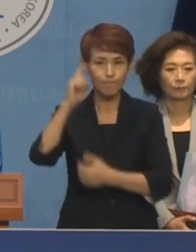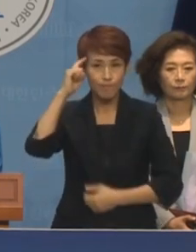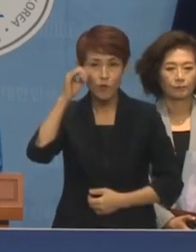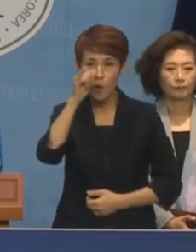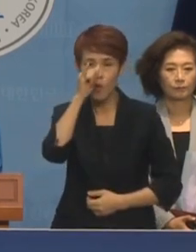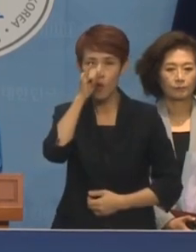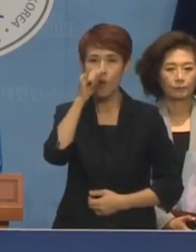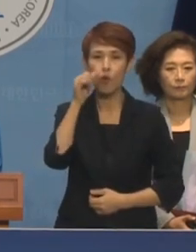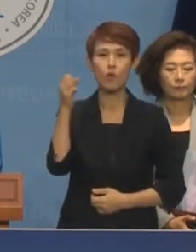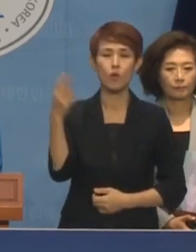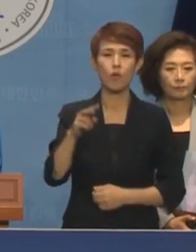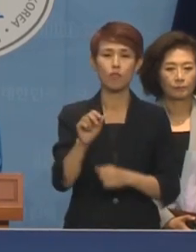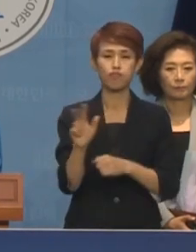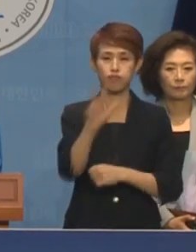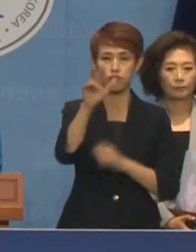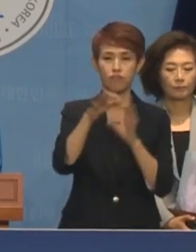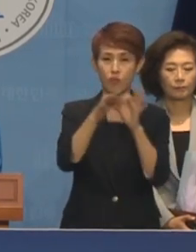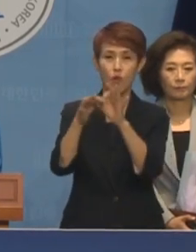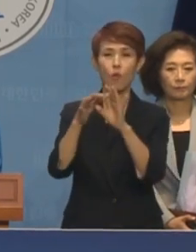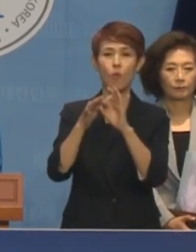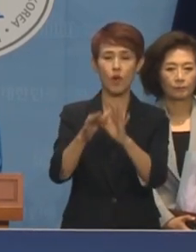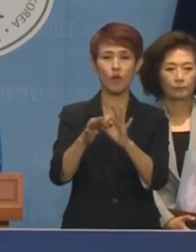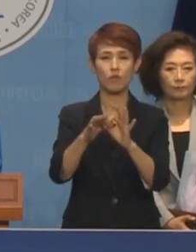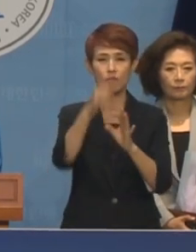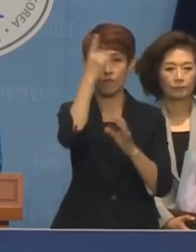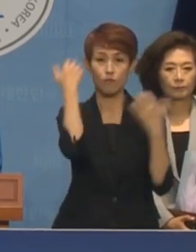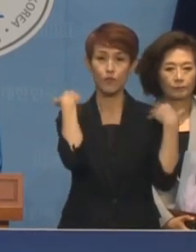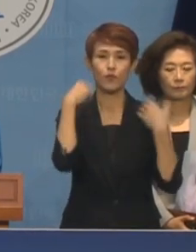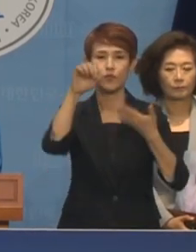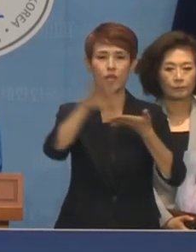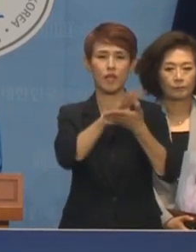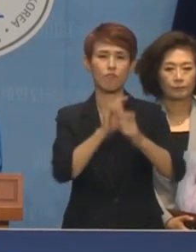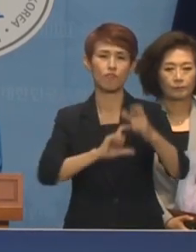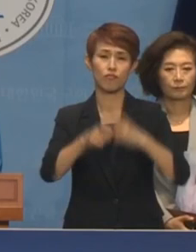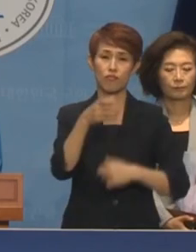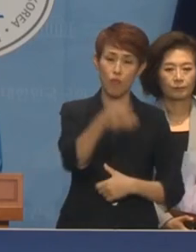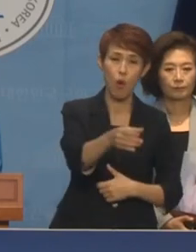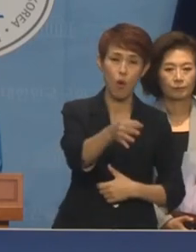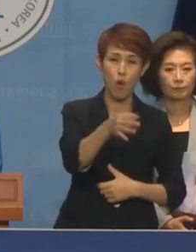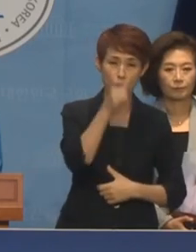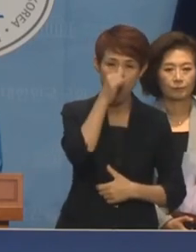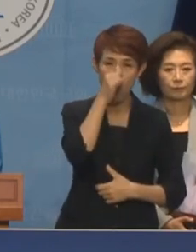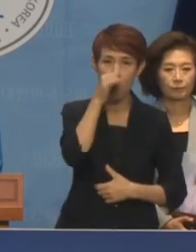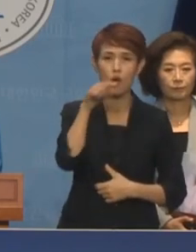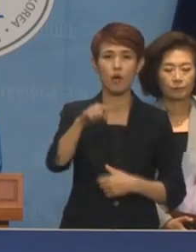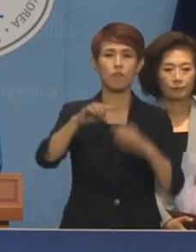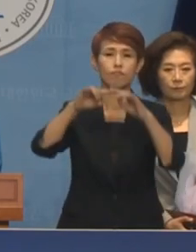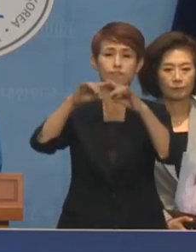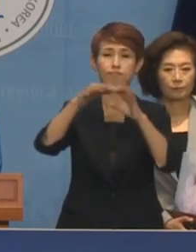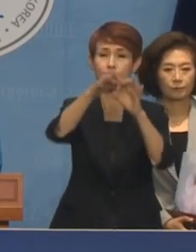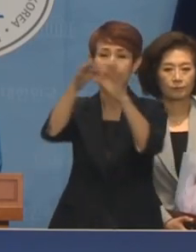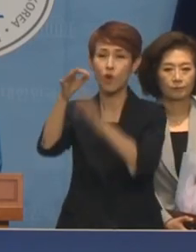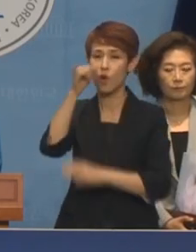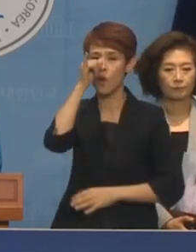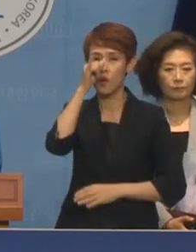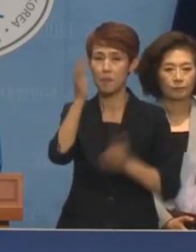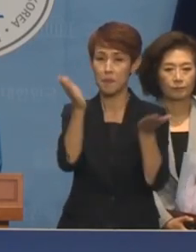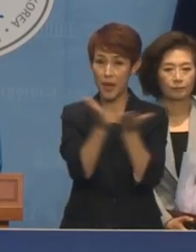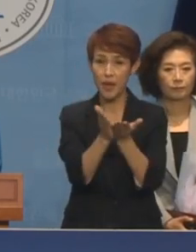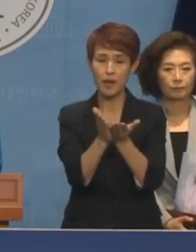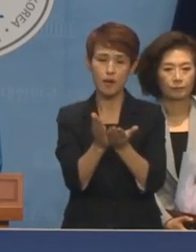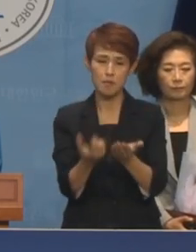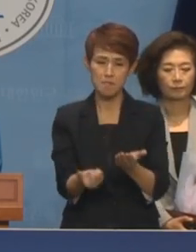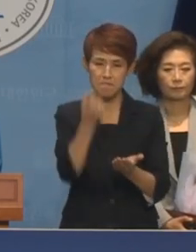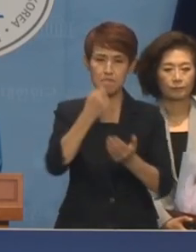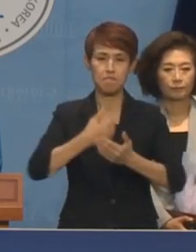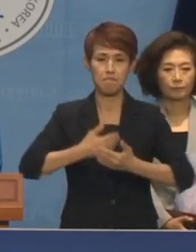송정망 건설을 위한 국가 예산 투입의 근거를 마련해서 송배전 설비의 적기 건설을 촉진하고자 하는 의도를